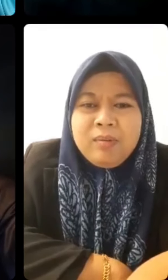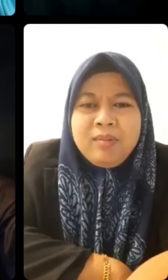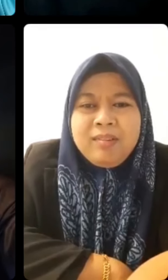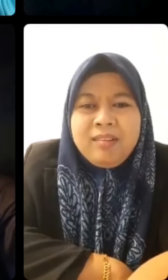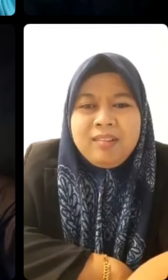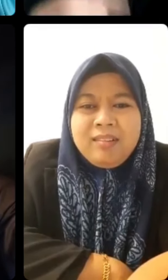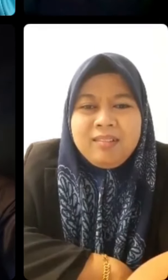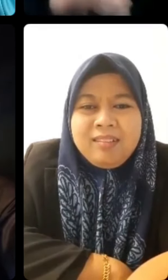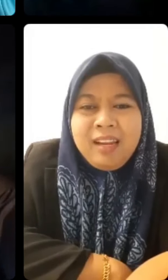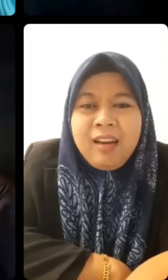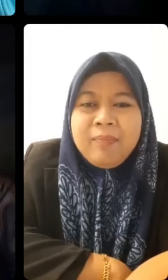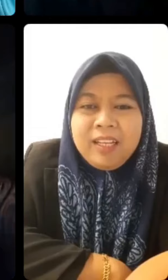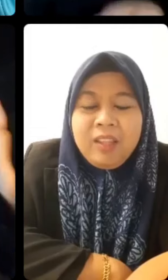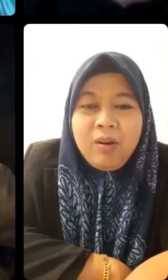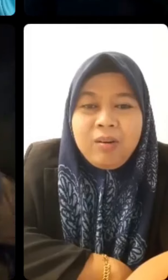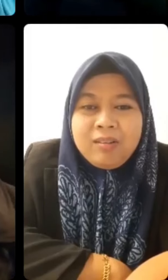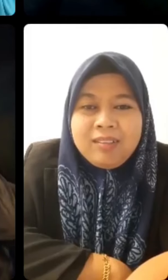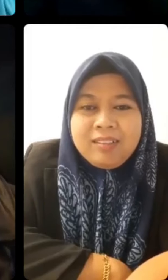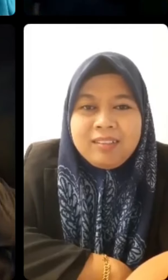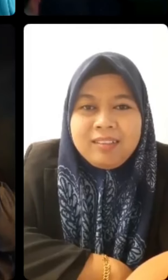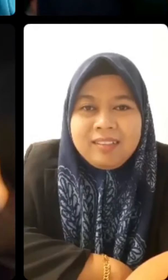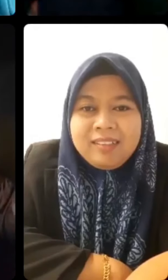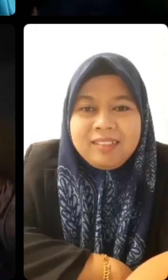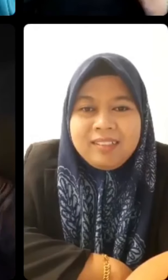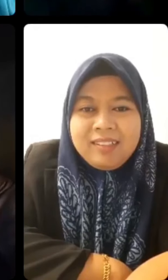lagu dalam TikTok.